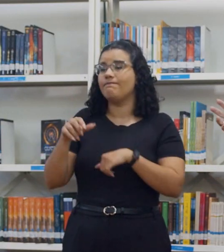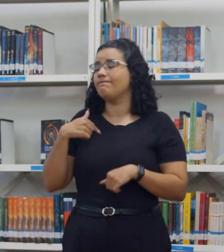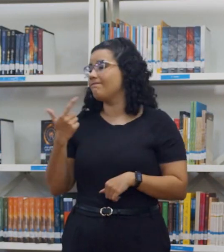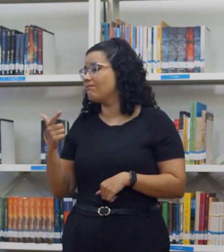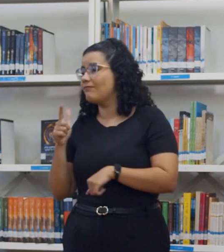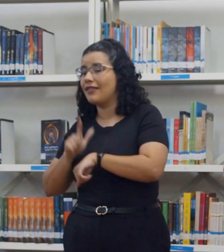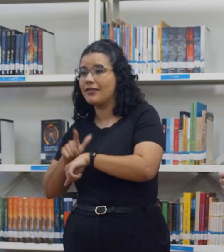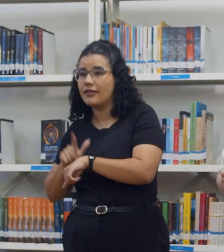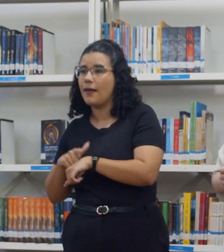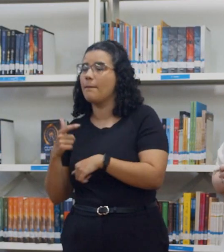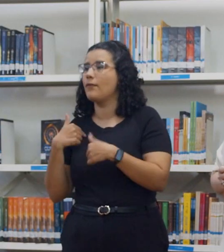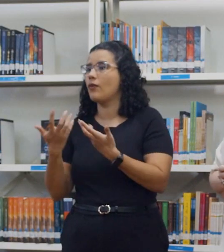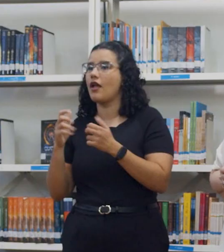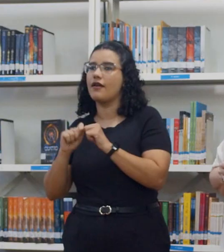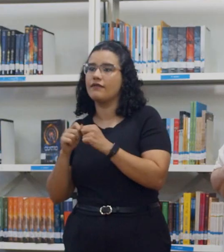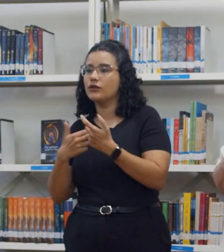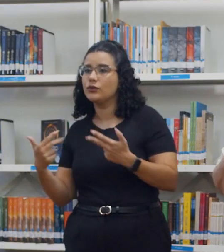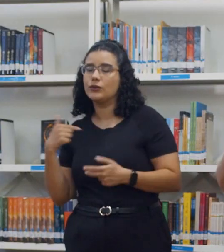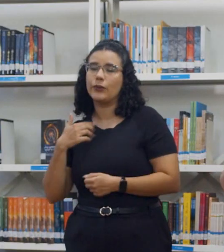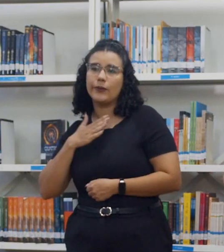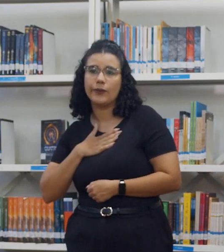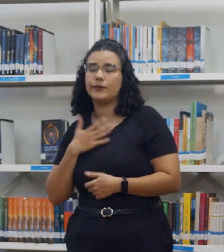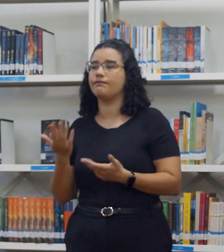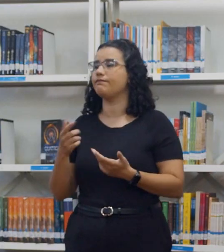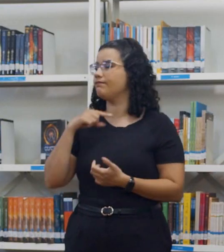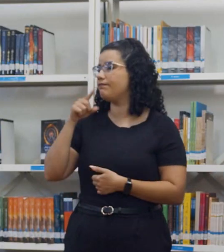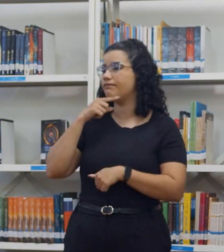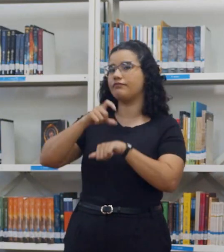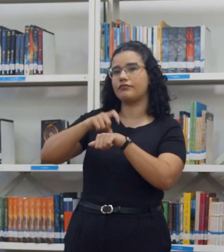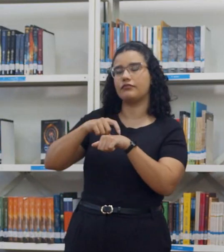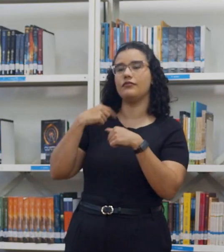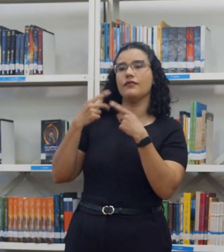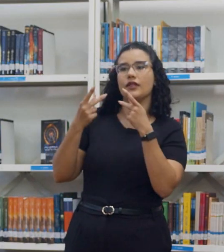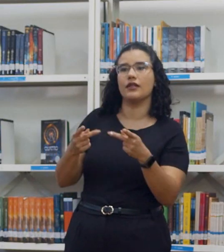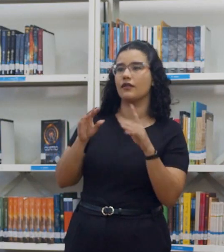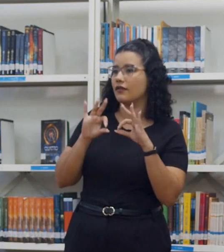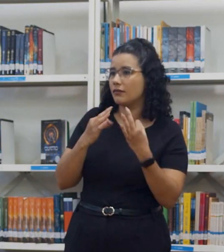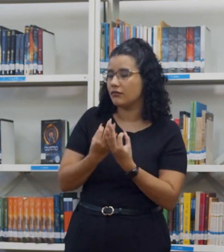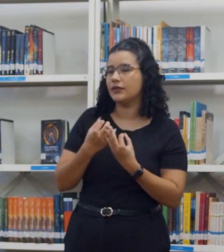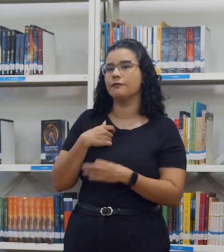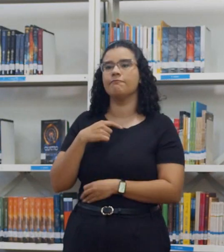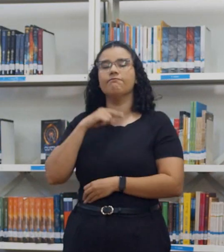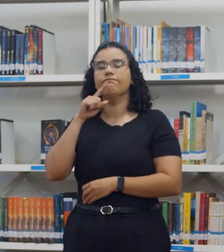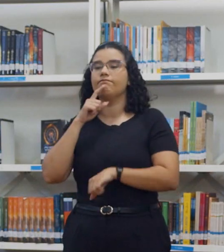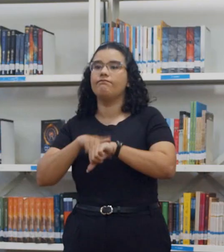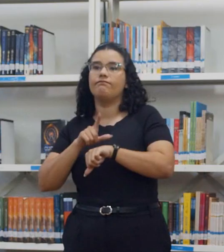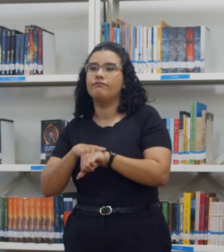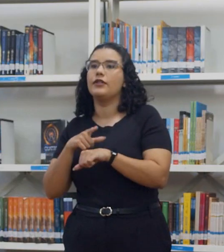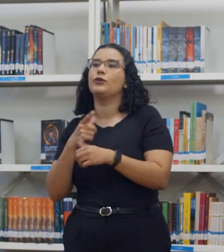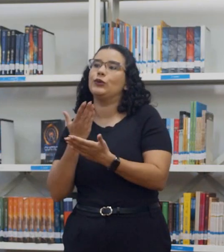tenho tempo para fazer o que eu gosto, eu não tenho tempo para visitar minha família, eu não tenho tempo para